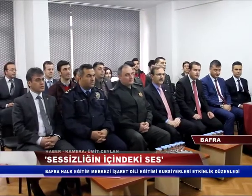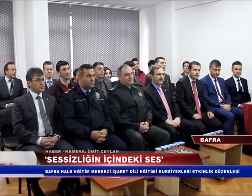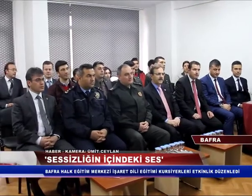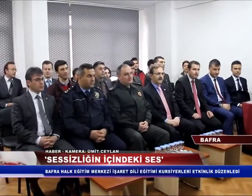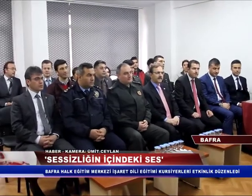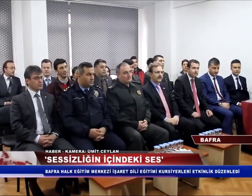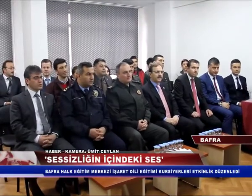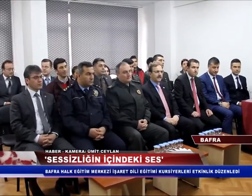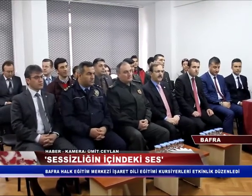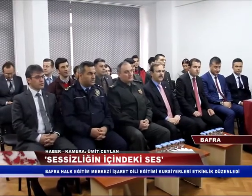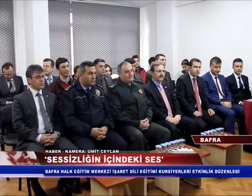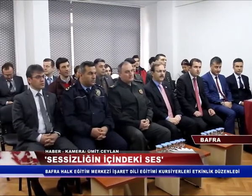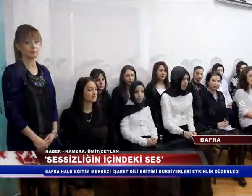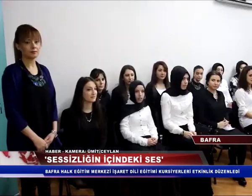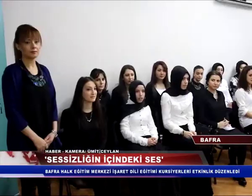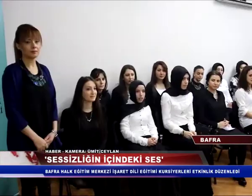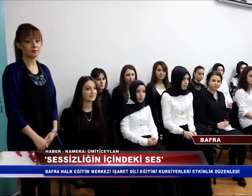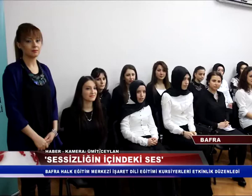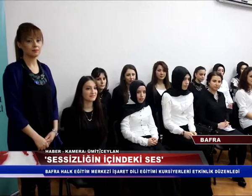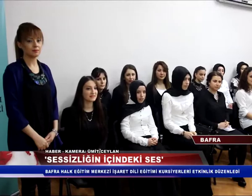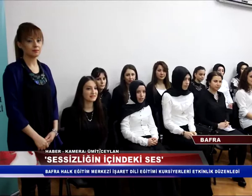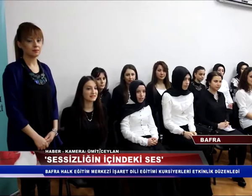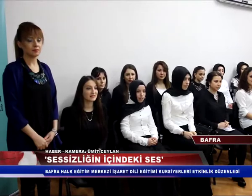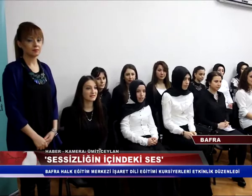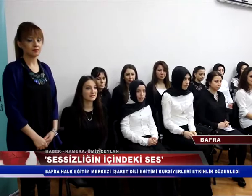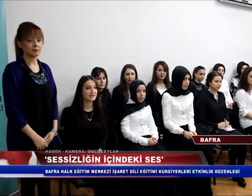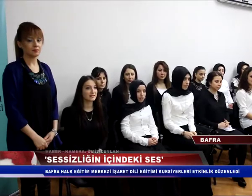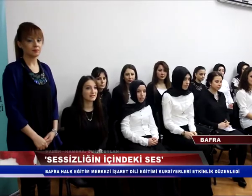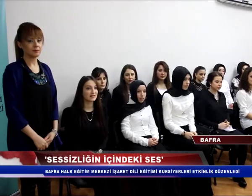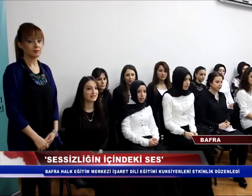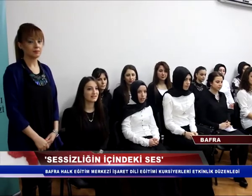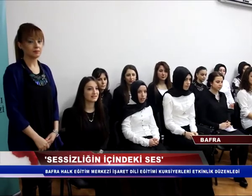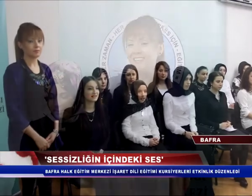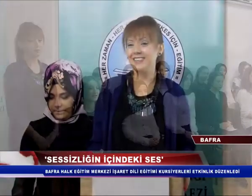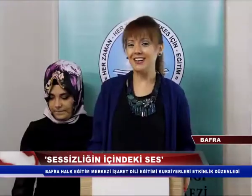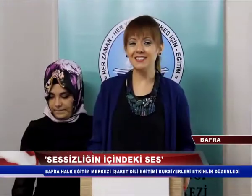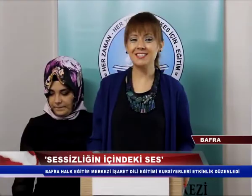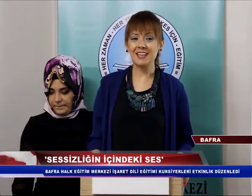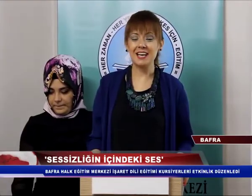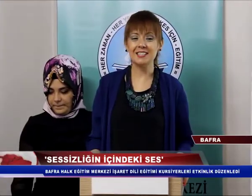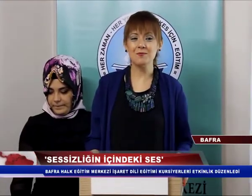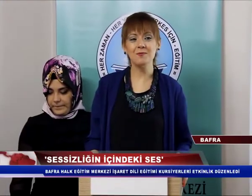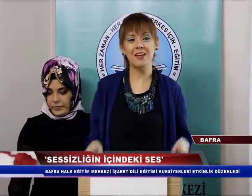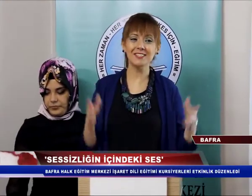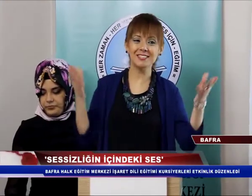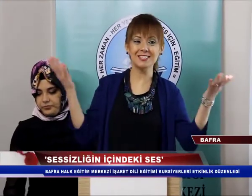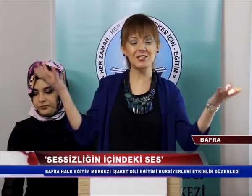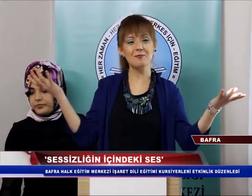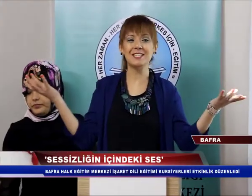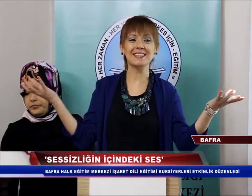Samsun'un Vafra ilçesinde Halk Eğitim Merkezi Müdürlüğü tarafından açılan işaret dili kursu sonunda kursiyerler engelliler için farkındalık oluşturmak